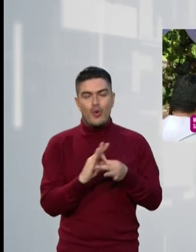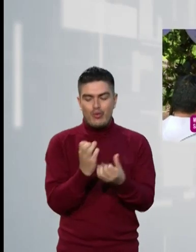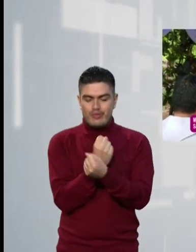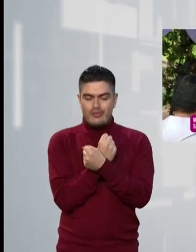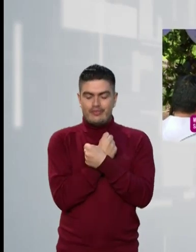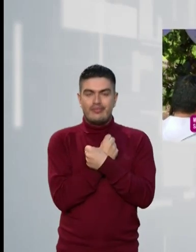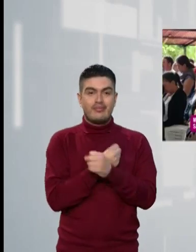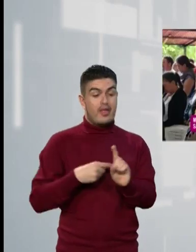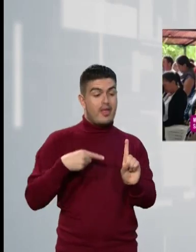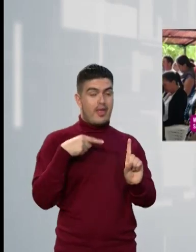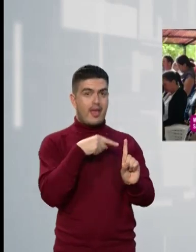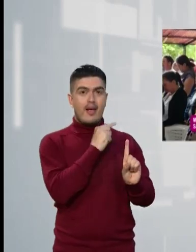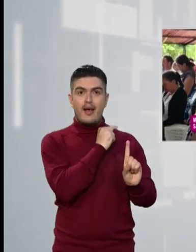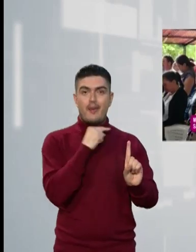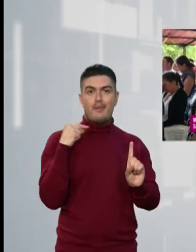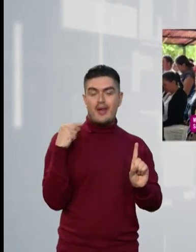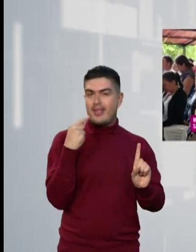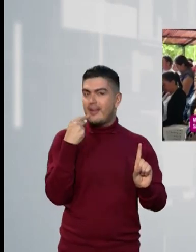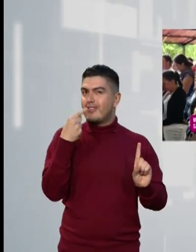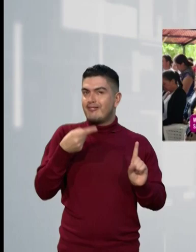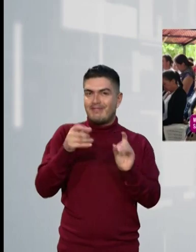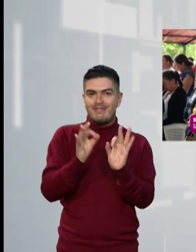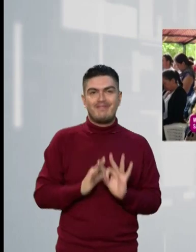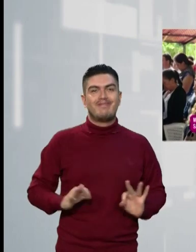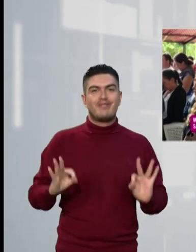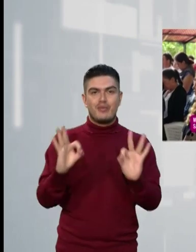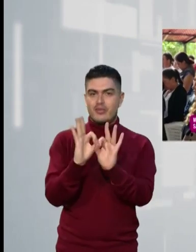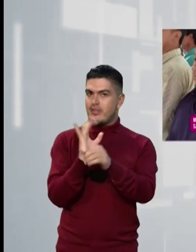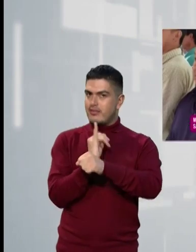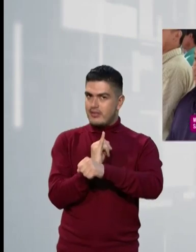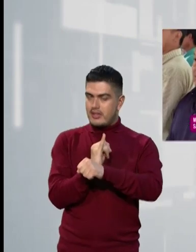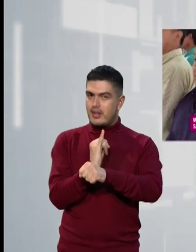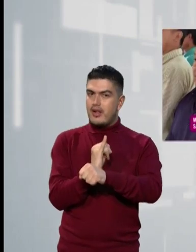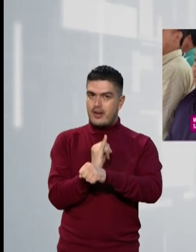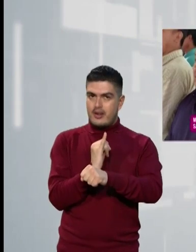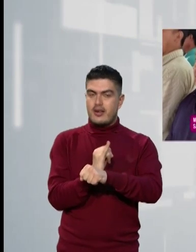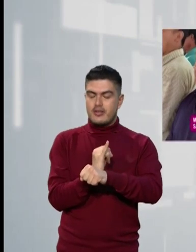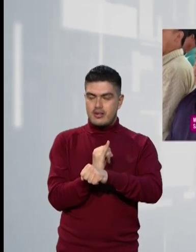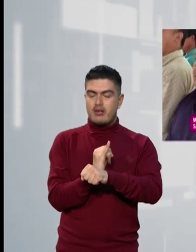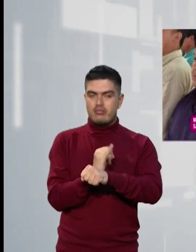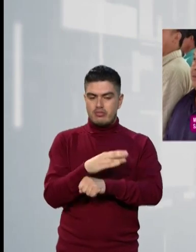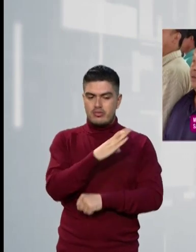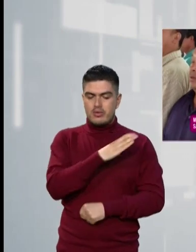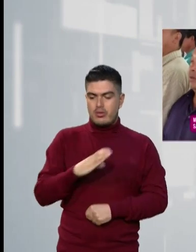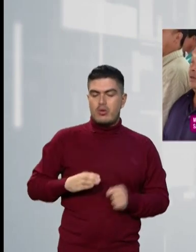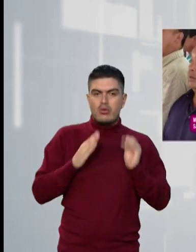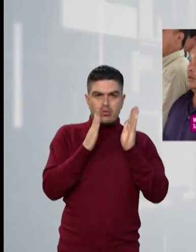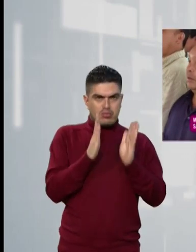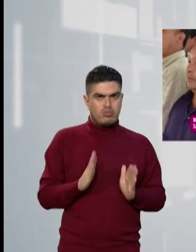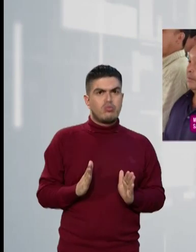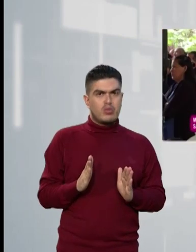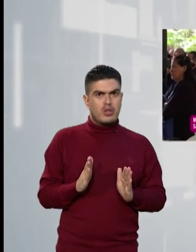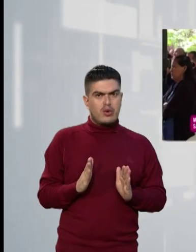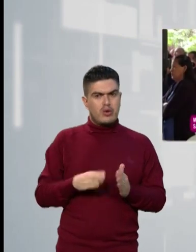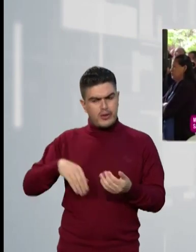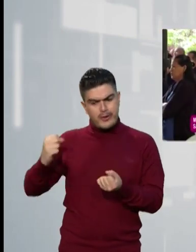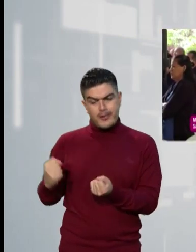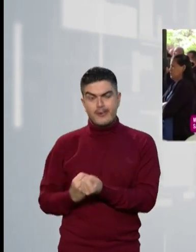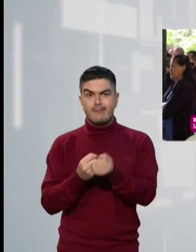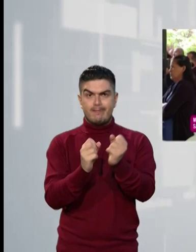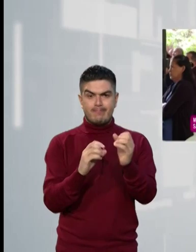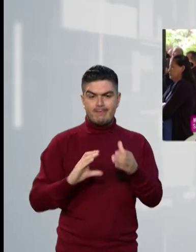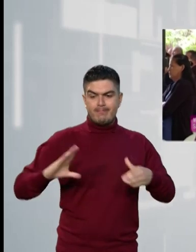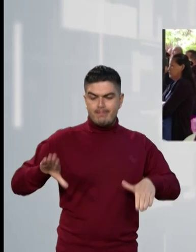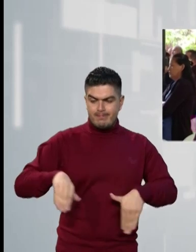Armando Domínguez manifestó que es importante que la iglesia como madre y maestra se preocupe y guíe la vida matrimonial donde